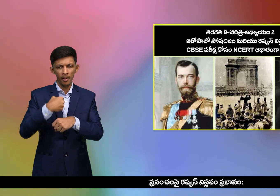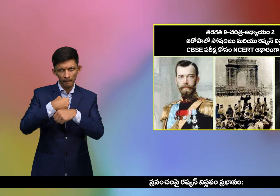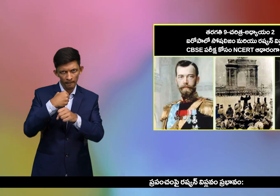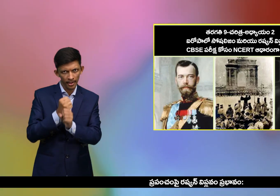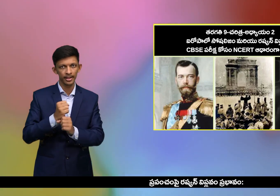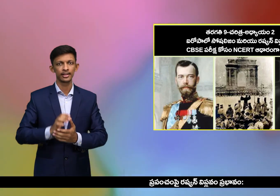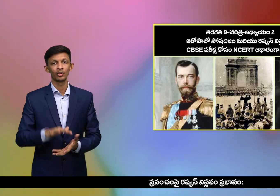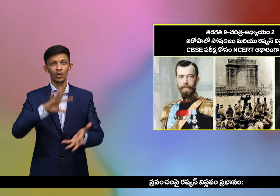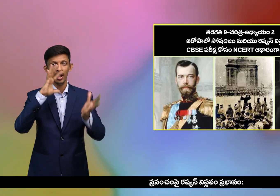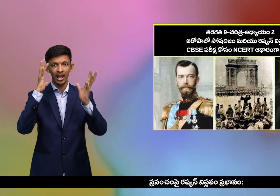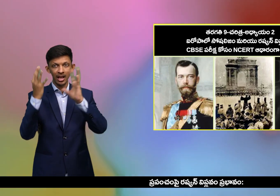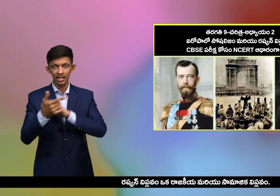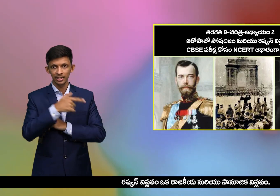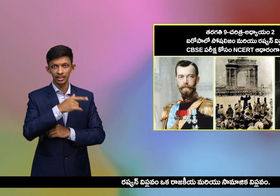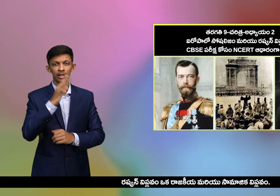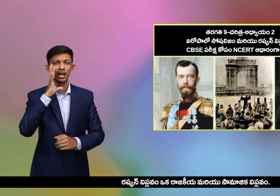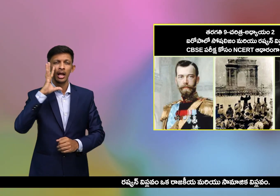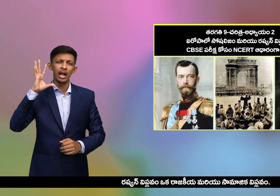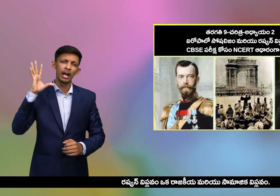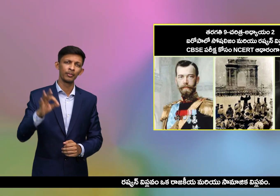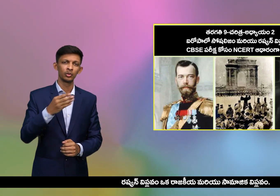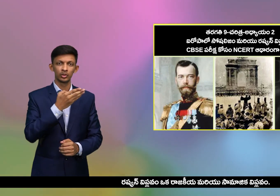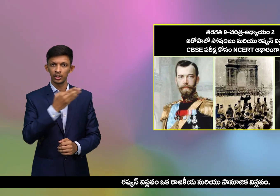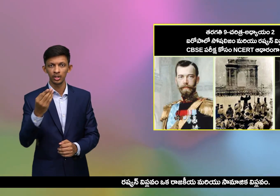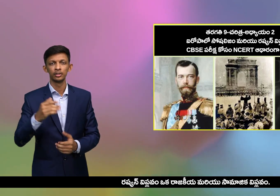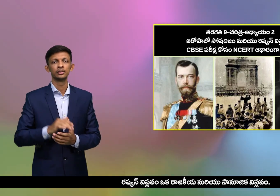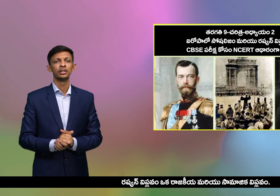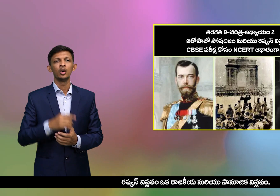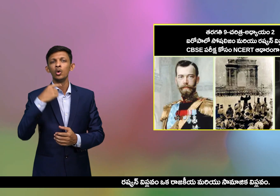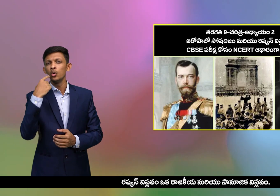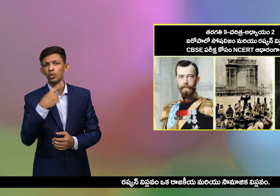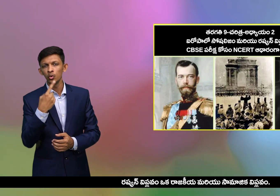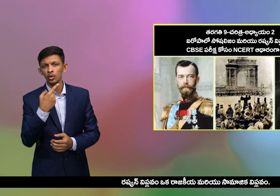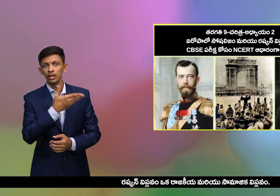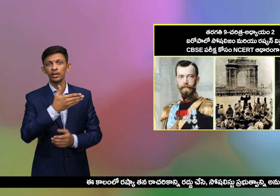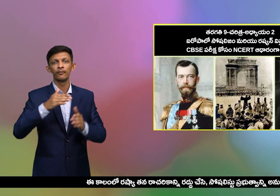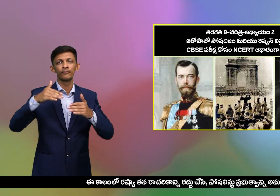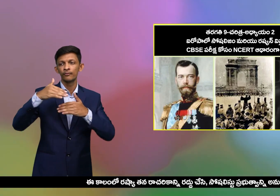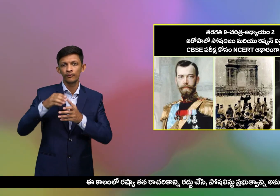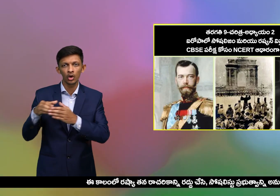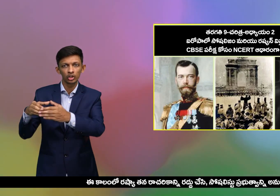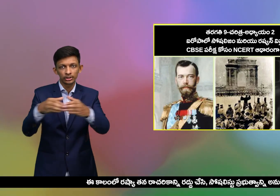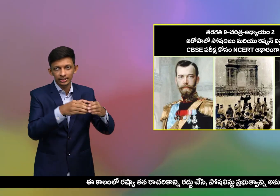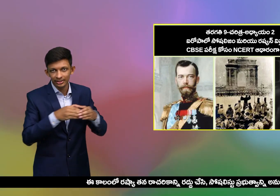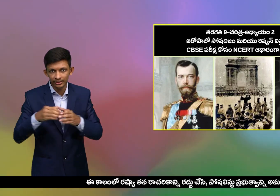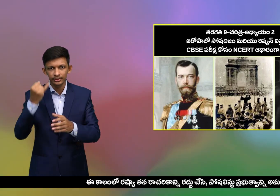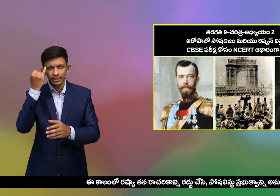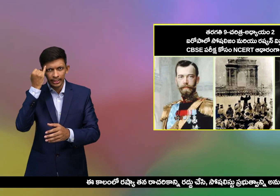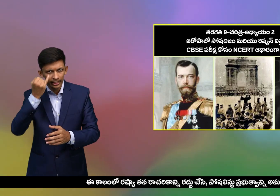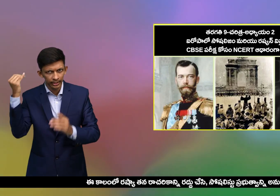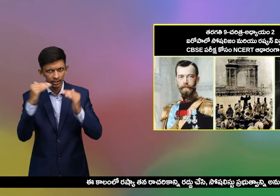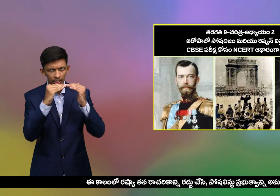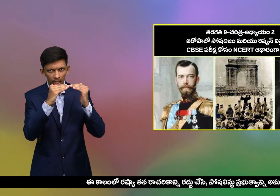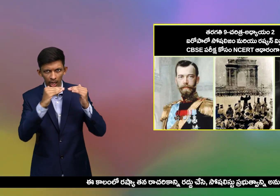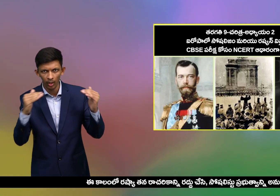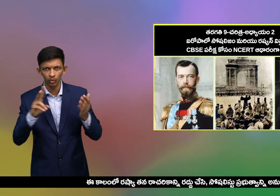ప్రపంచంపై రష్యన్ విప్లవం ప్రభావం. రష్యన్ విప్లవం ఒక రాజకీయ మరియు సామాజిక విప్లవం. ఈ కాలంలో రష్యా తన